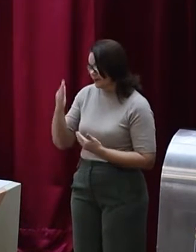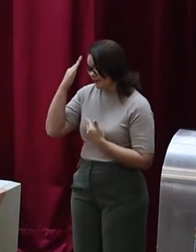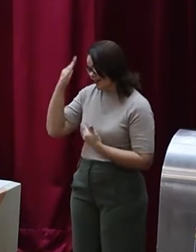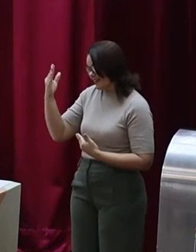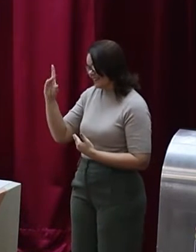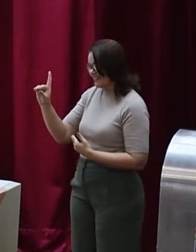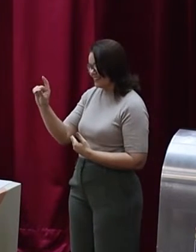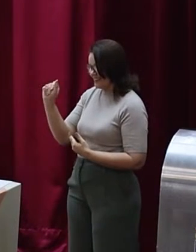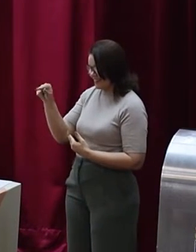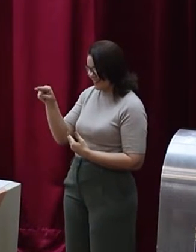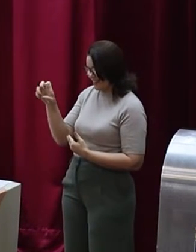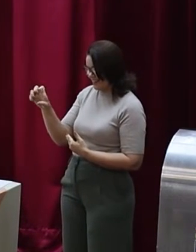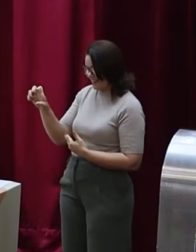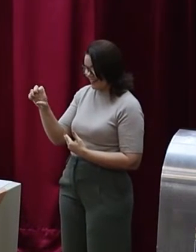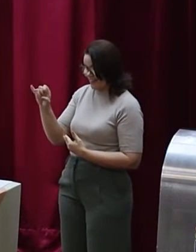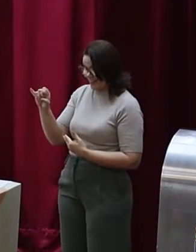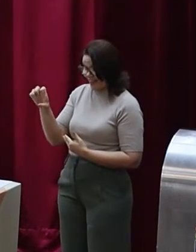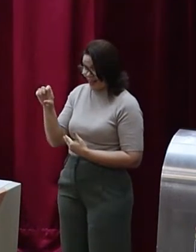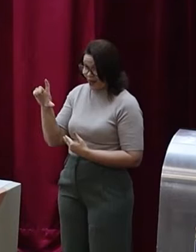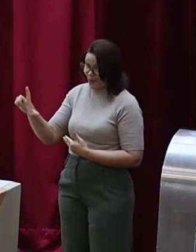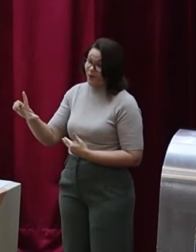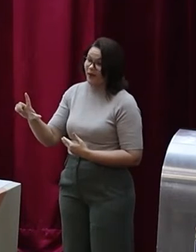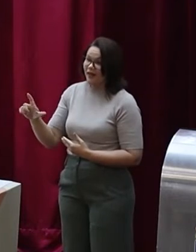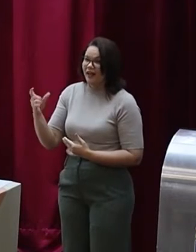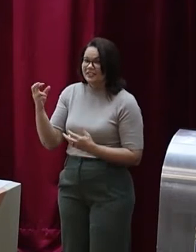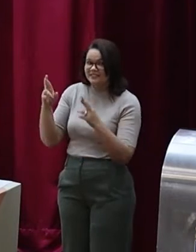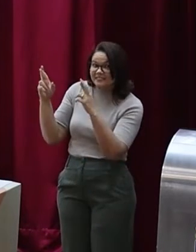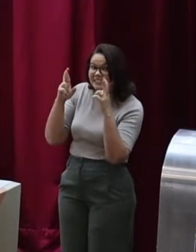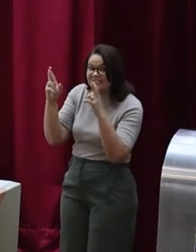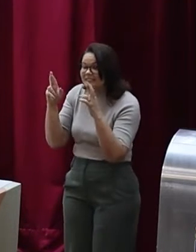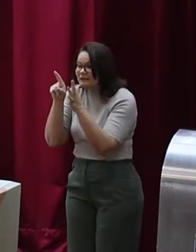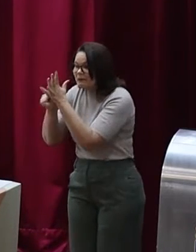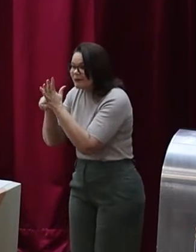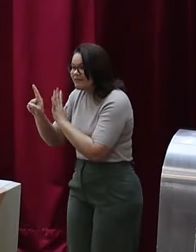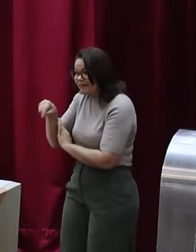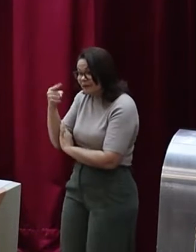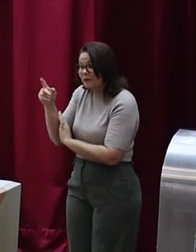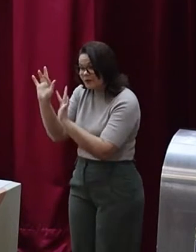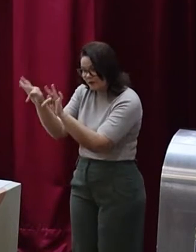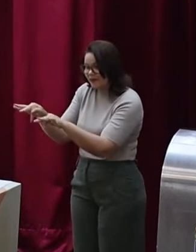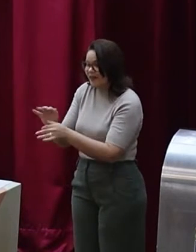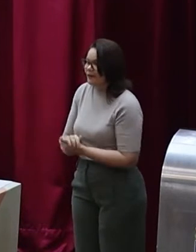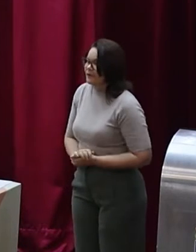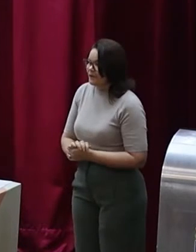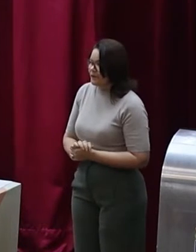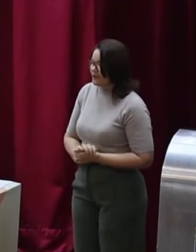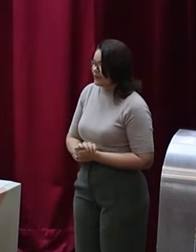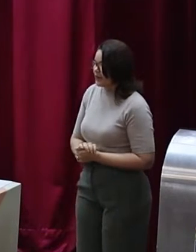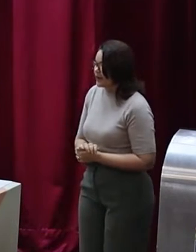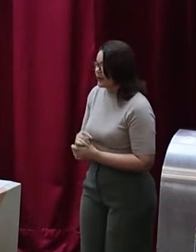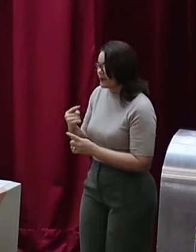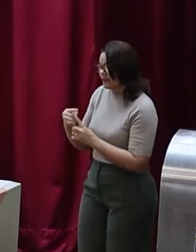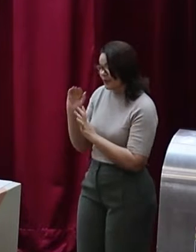Obrigada, Daniel. A gente vai ficar na esperança de fazer perguntas depois, no final, ao final do